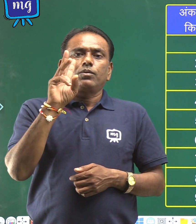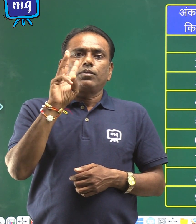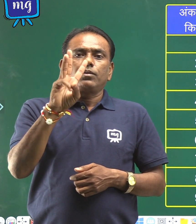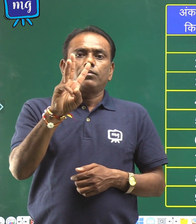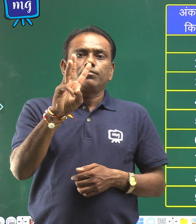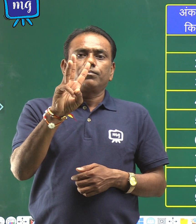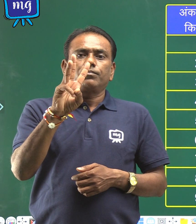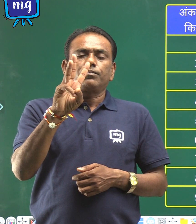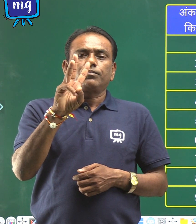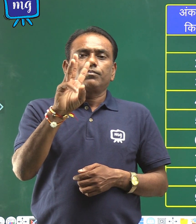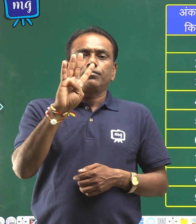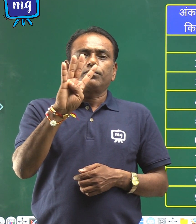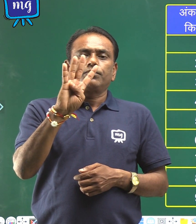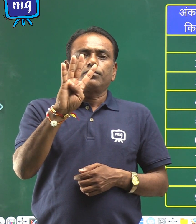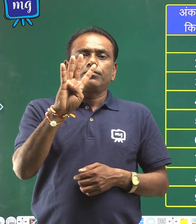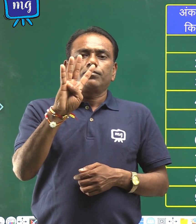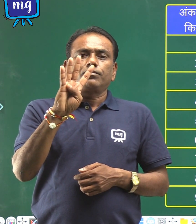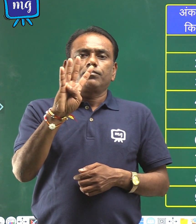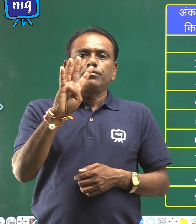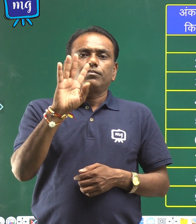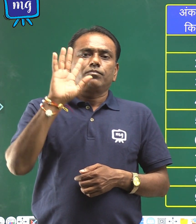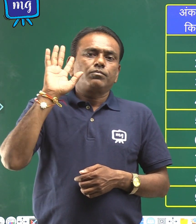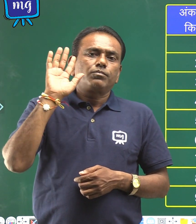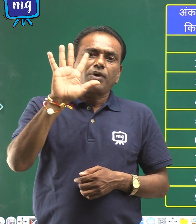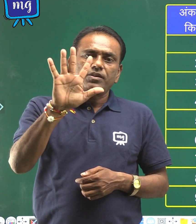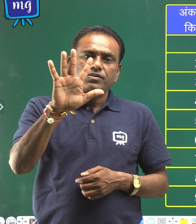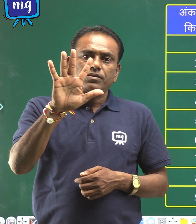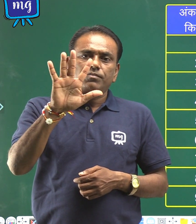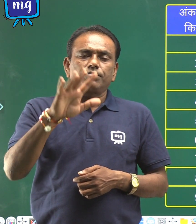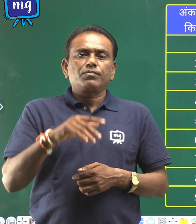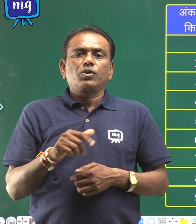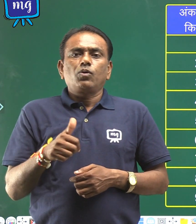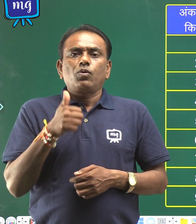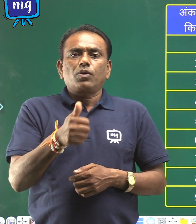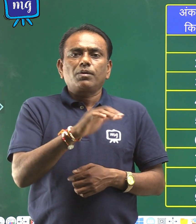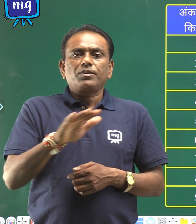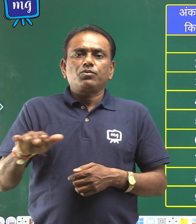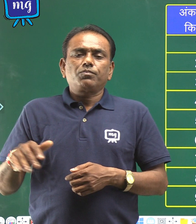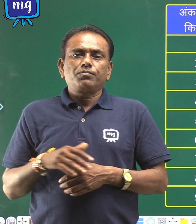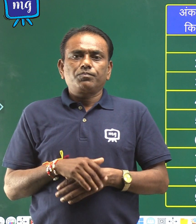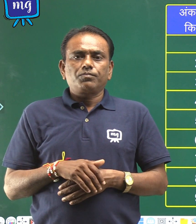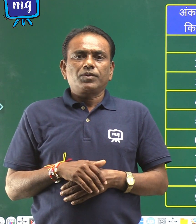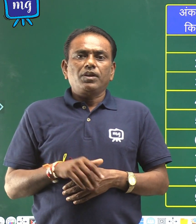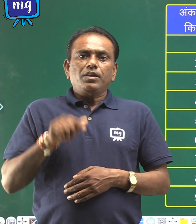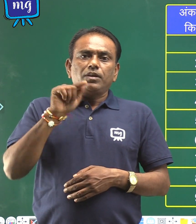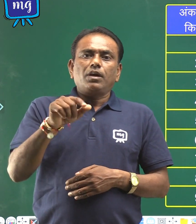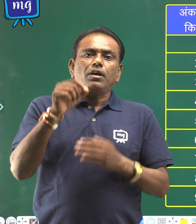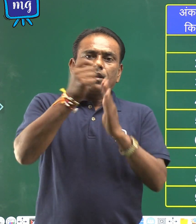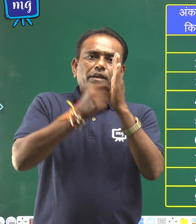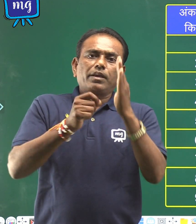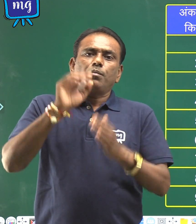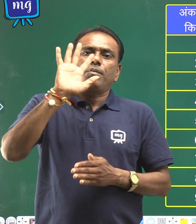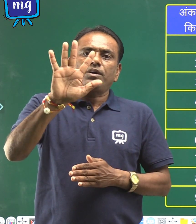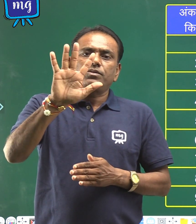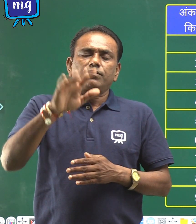3, 4 और ये 5। ठीक है बच्चों, यहाँ लिखेंगे 5।